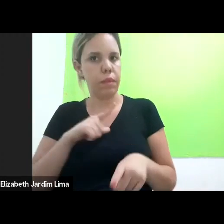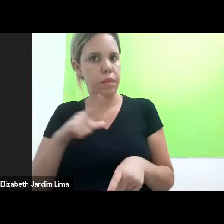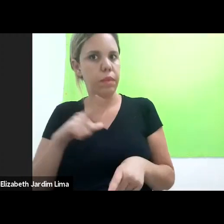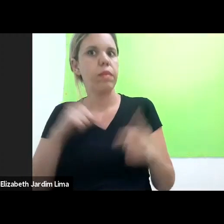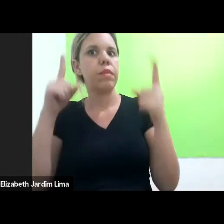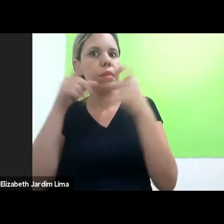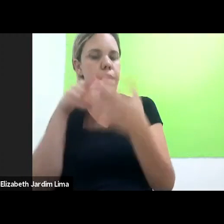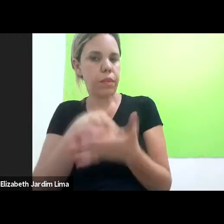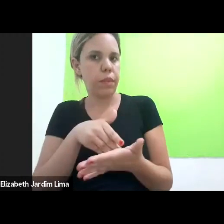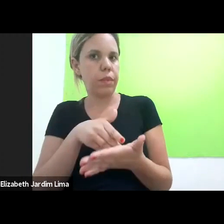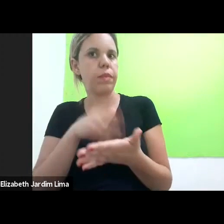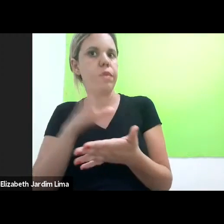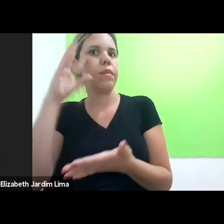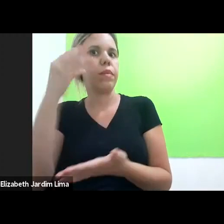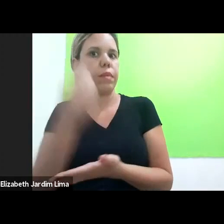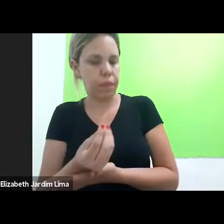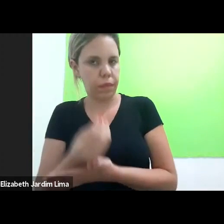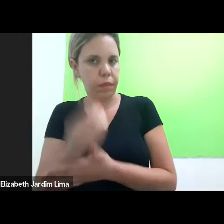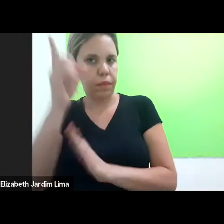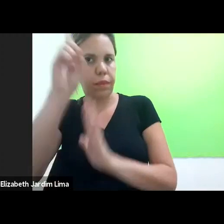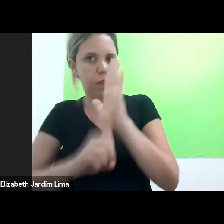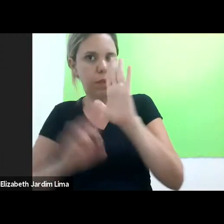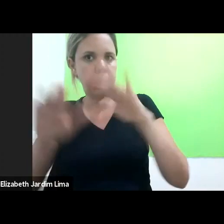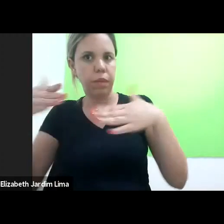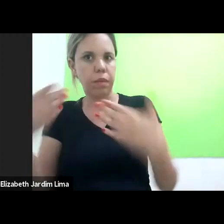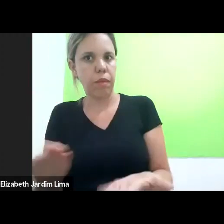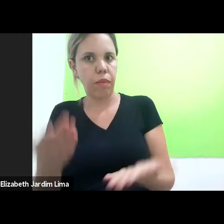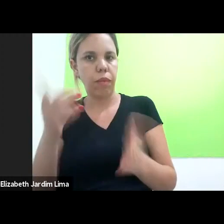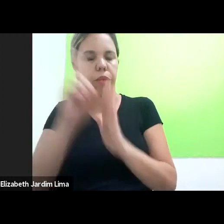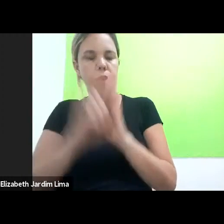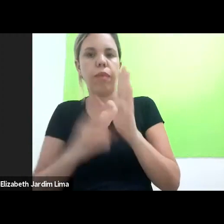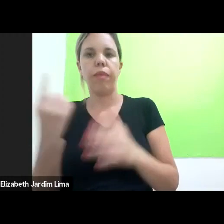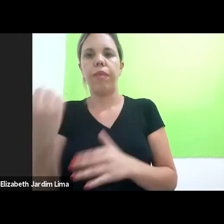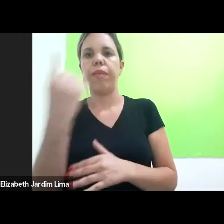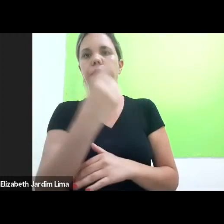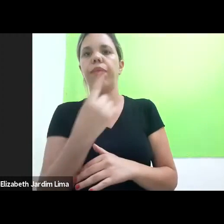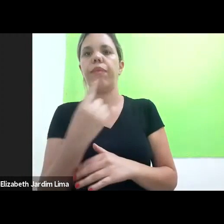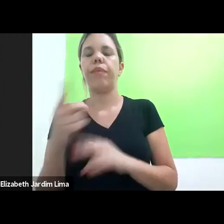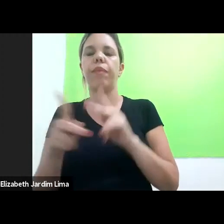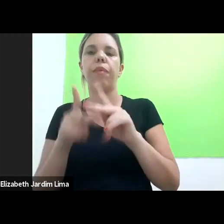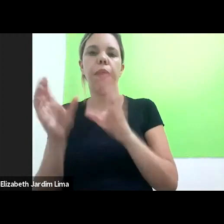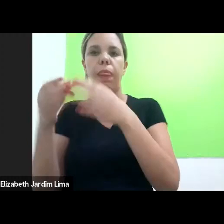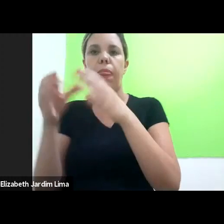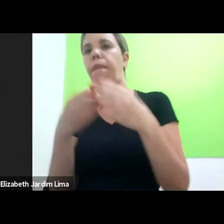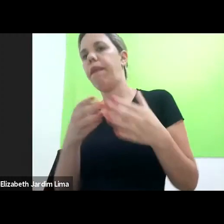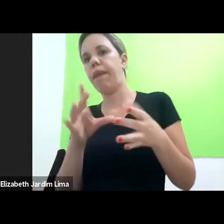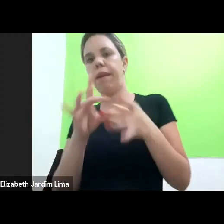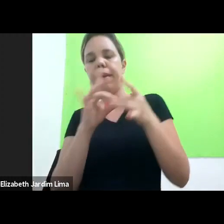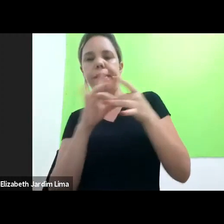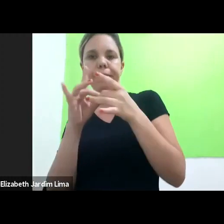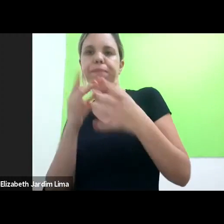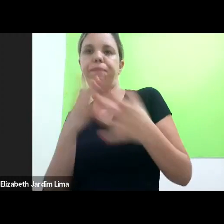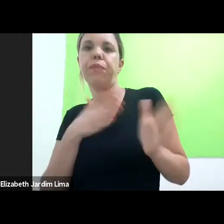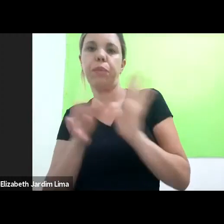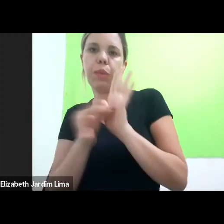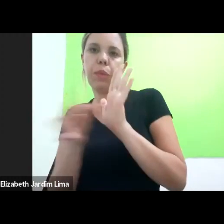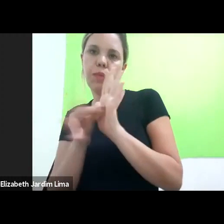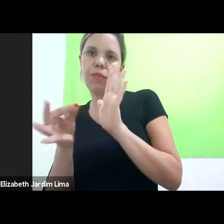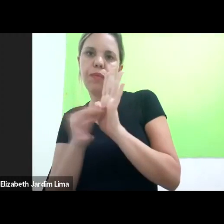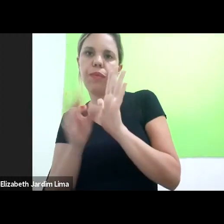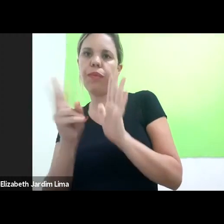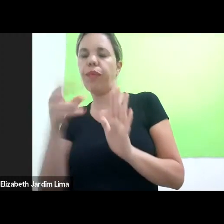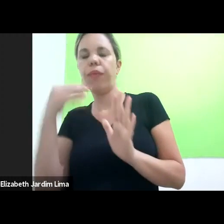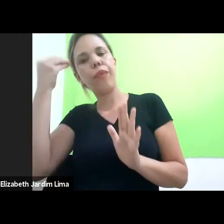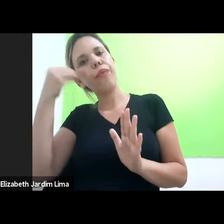né, de entender o direito enquanto um direito coletivo, enquanto as minhas colocações que eu colocava de